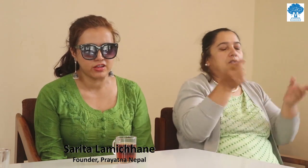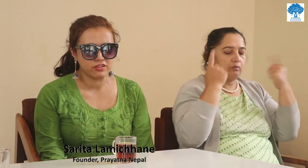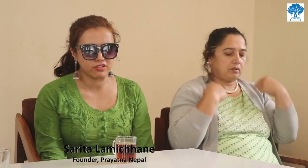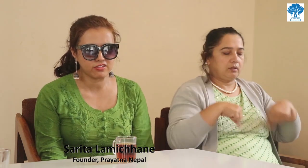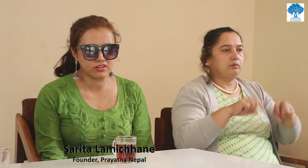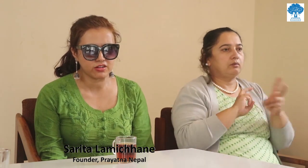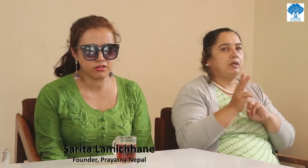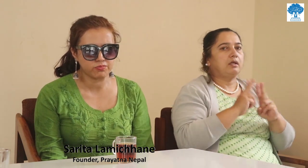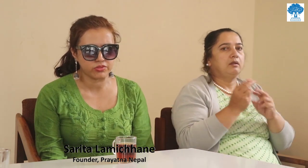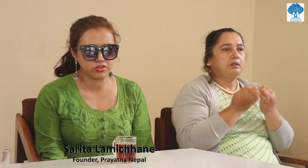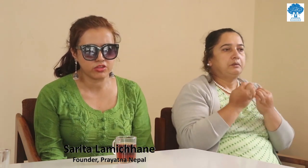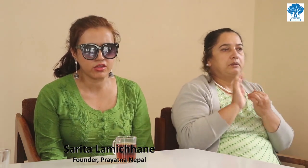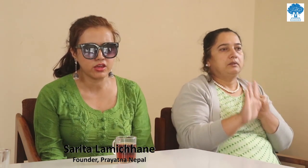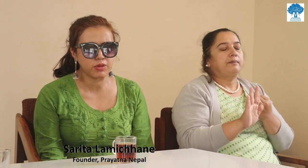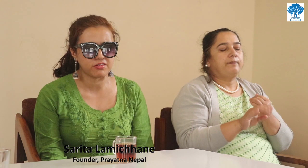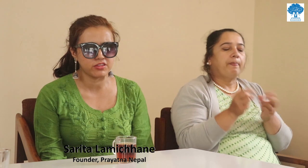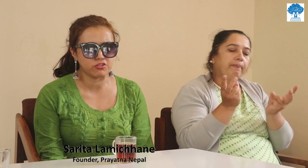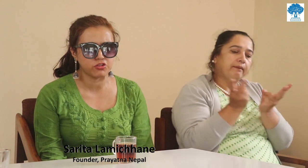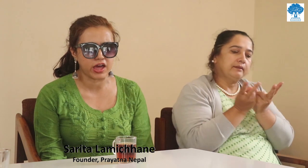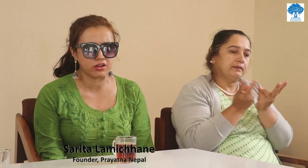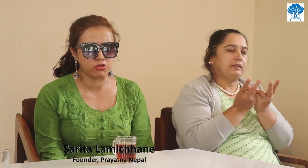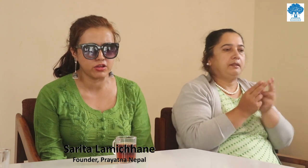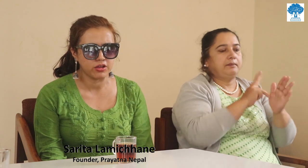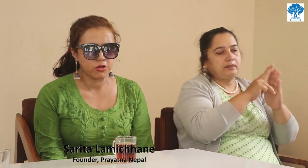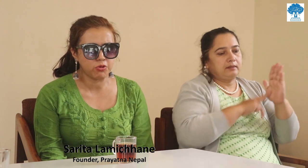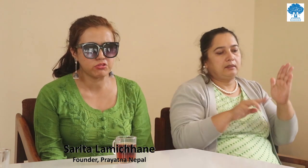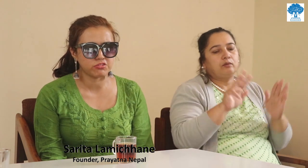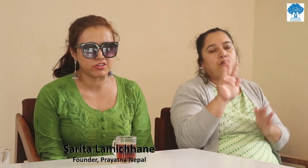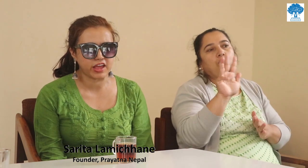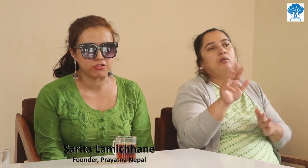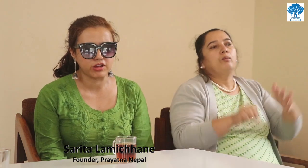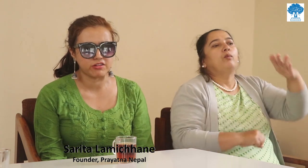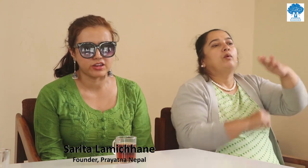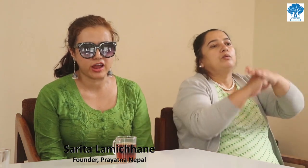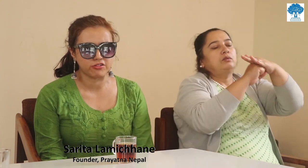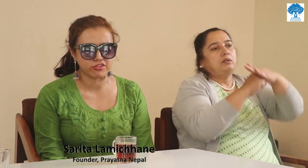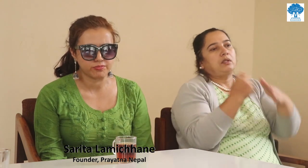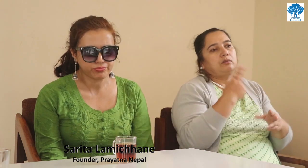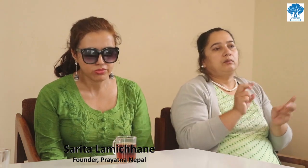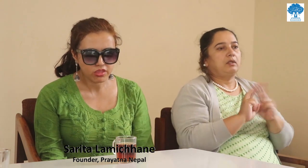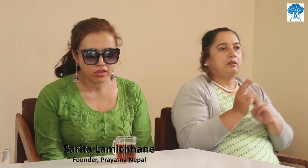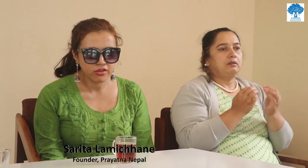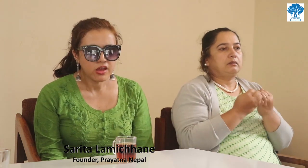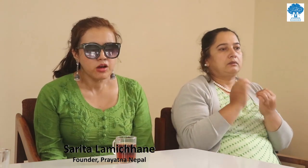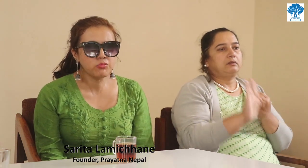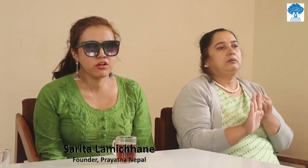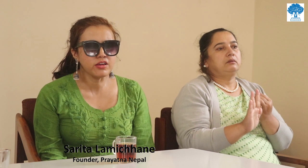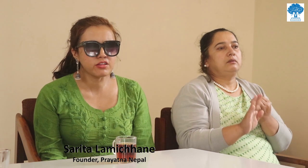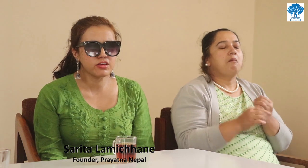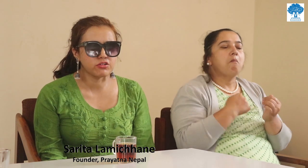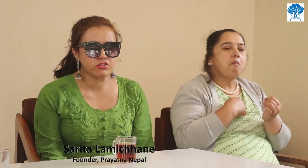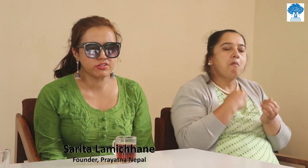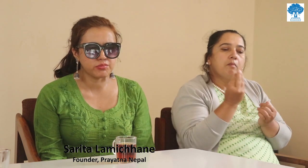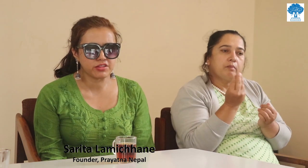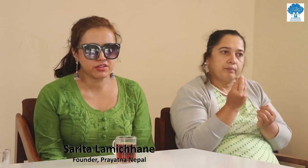गरिरहेछ। त्यस्तै गरेर यही महासन्धिको धारा 9 पहुँचयुक्तताको कुरा गरिरहेको छ। म